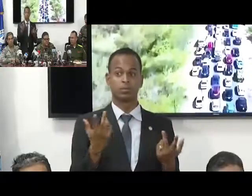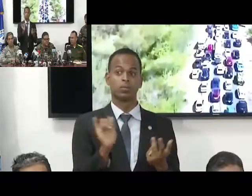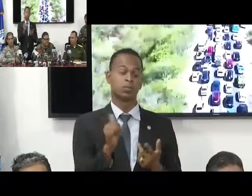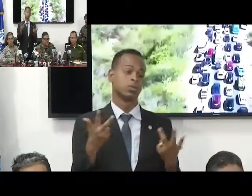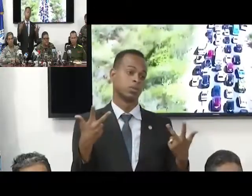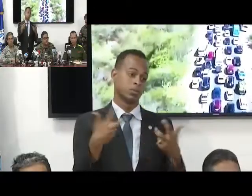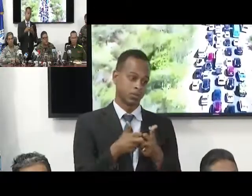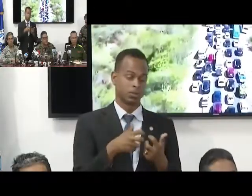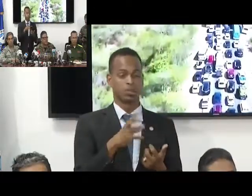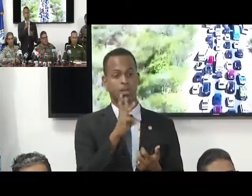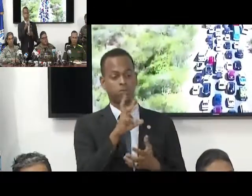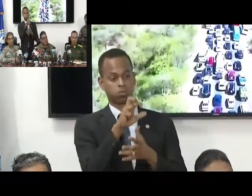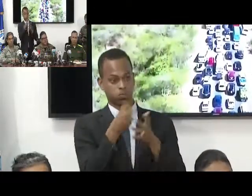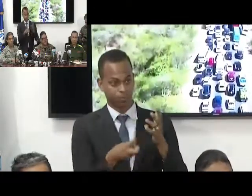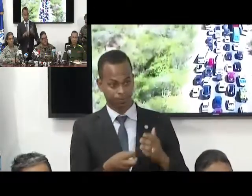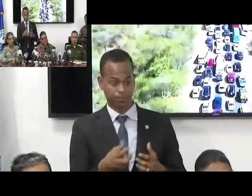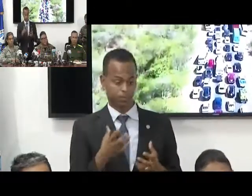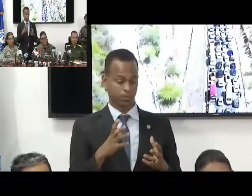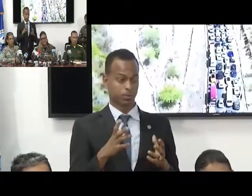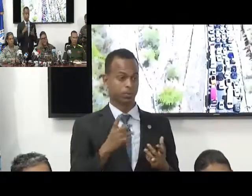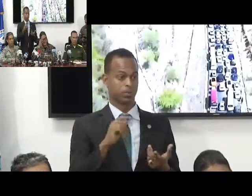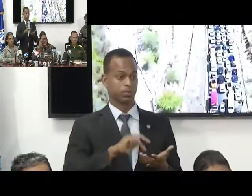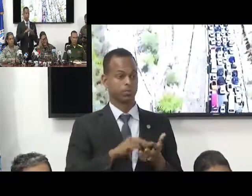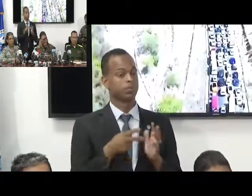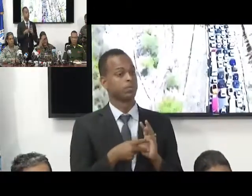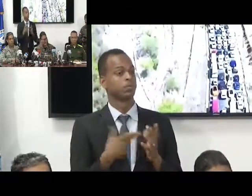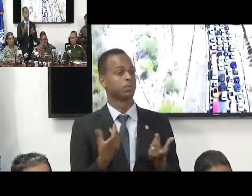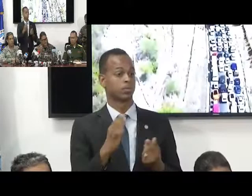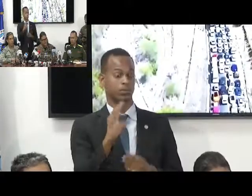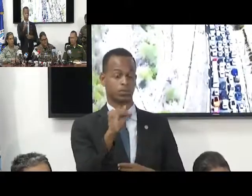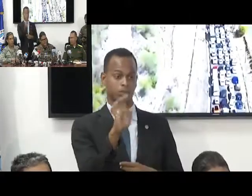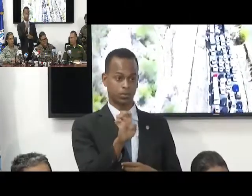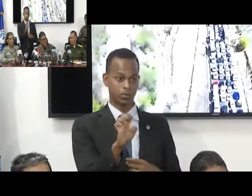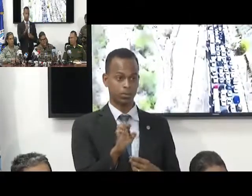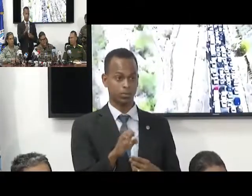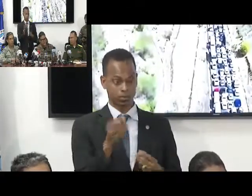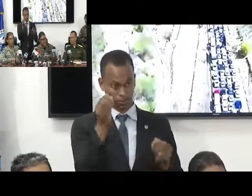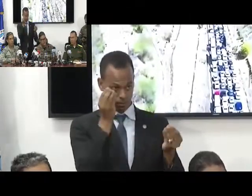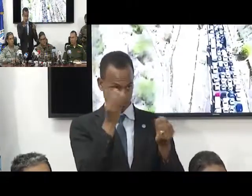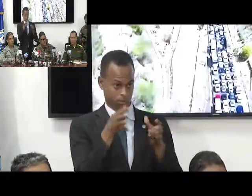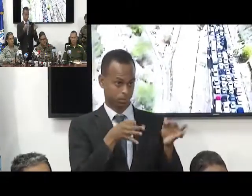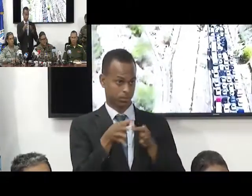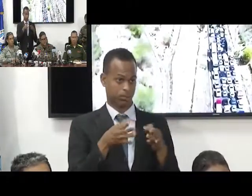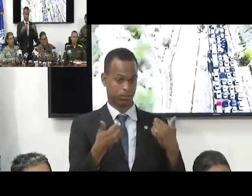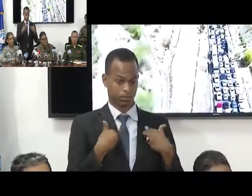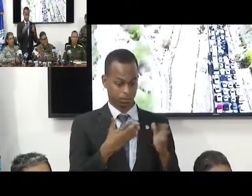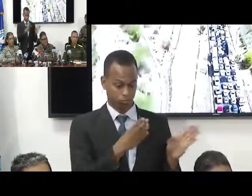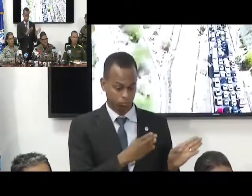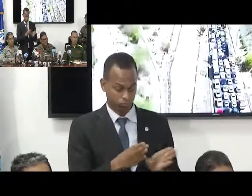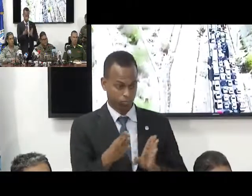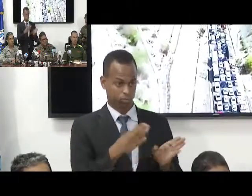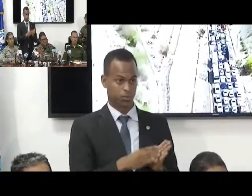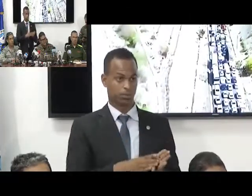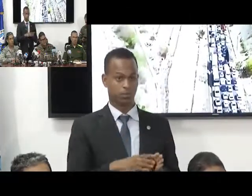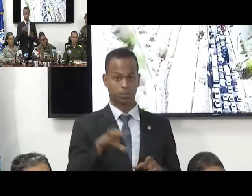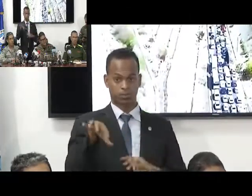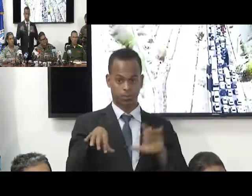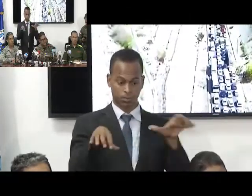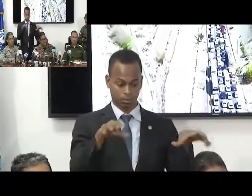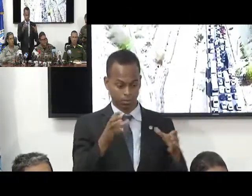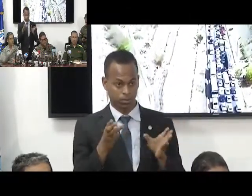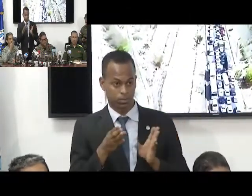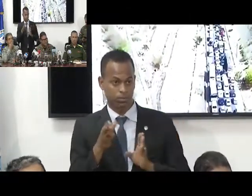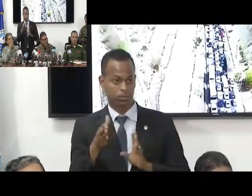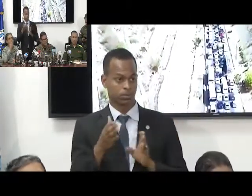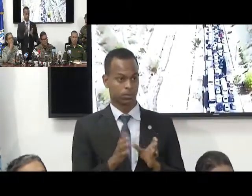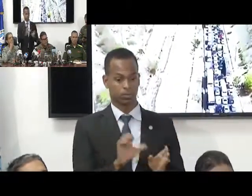tránsito y asfixia por inmersión. No, cuando hablamos de fuera del operativo, es que el Centro de Operación de Emergencia le explicó a ustedes que tenía un dispositivo que estaba en las principales vías del país y